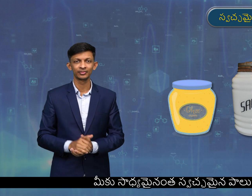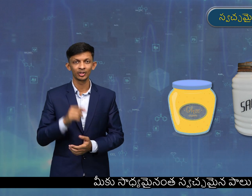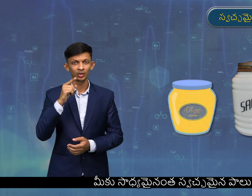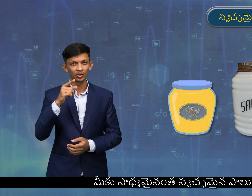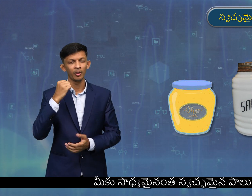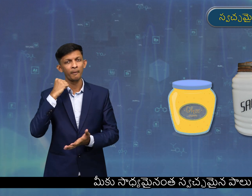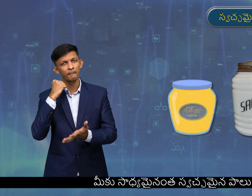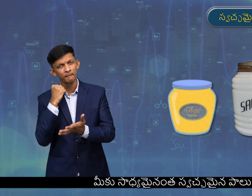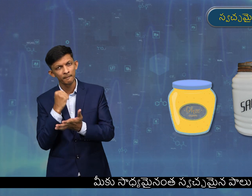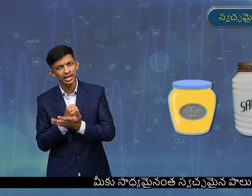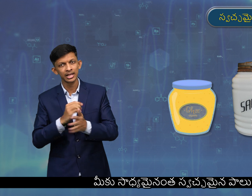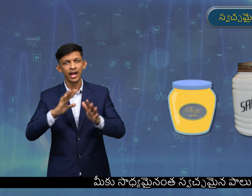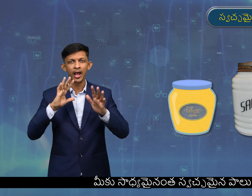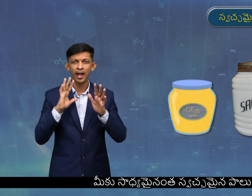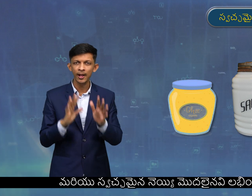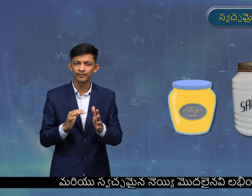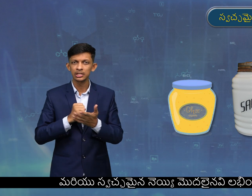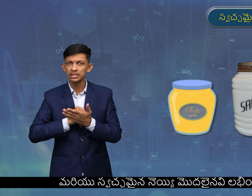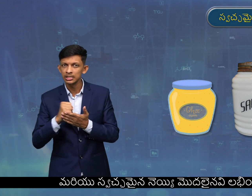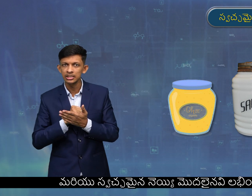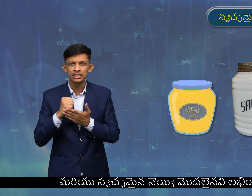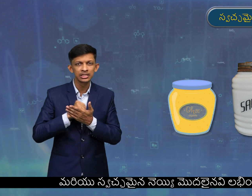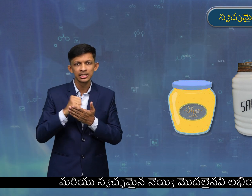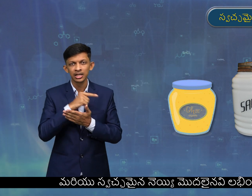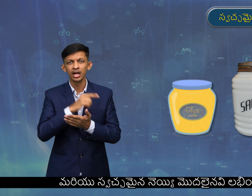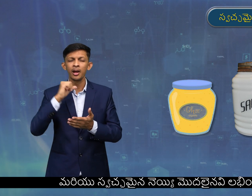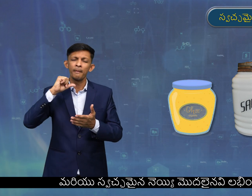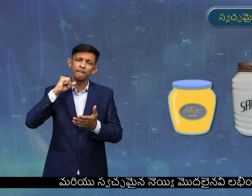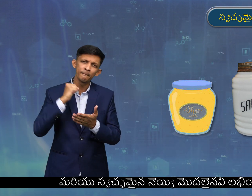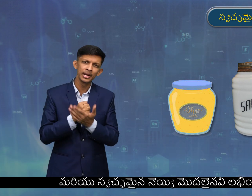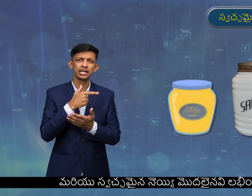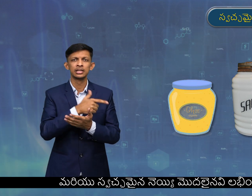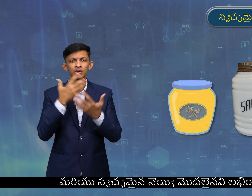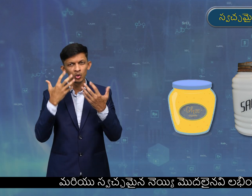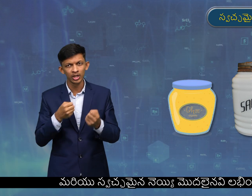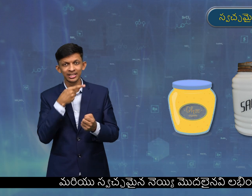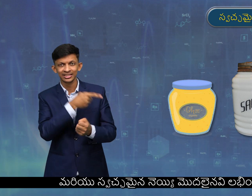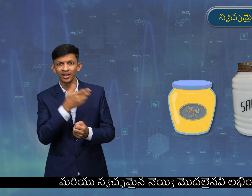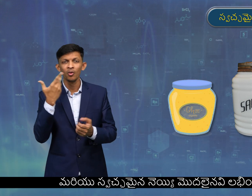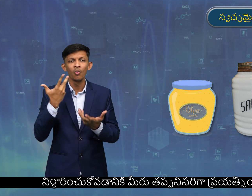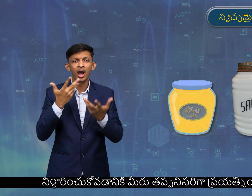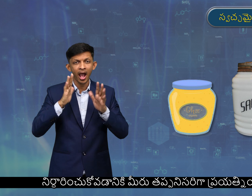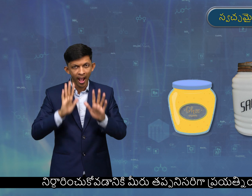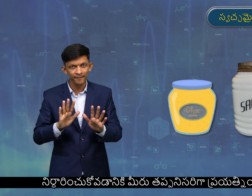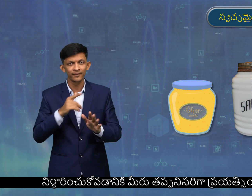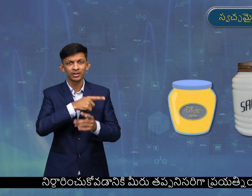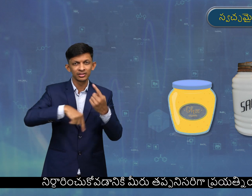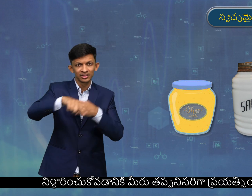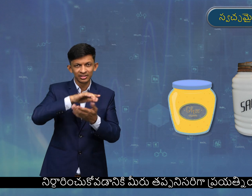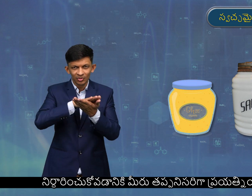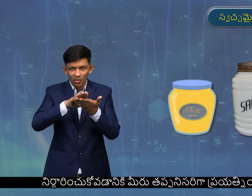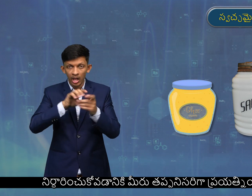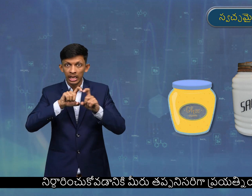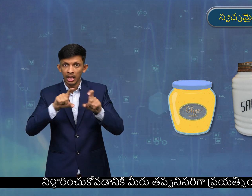మీకు సాధ్యమైనంత స్వచ్ఛమైన పాలు మరియు స్వచ్ఛమైన నెయ్యి మొదలైనవి లభించాయని